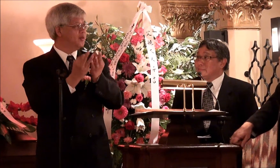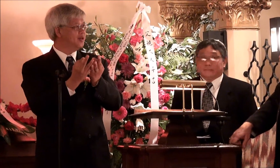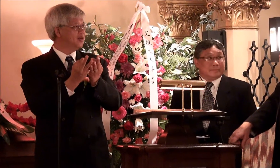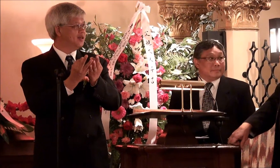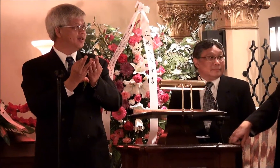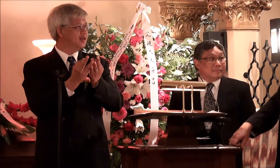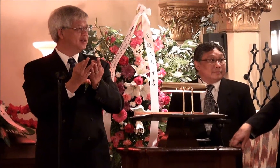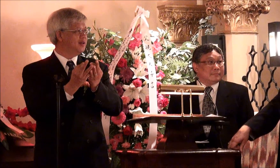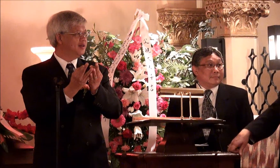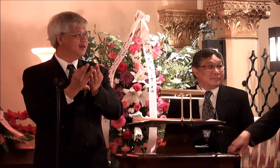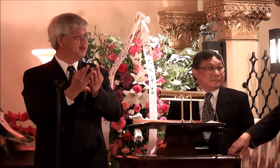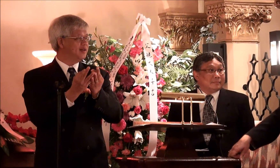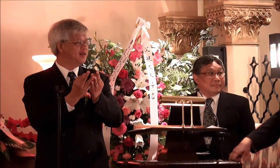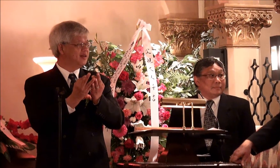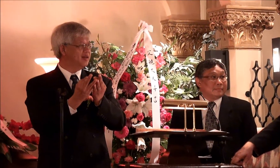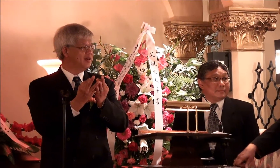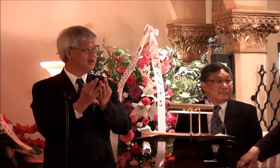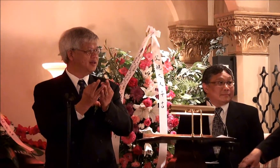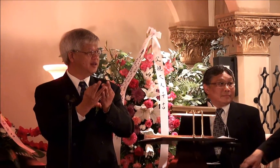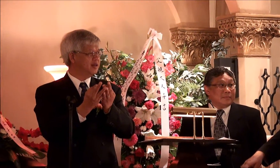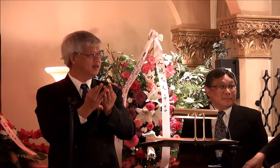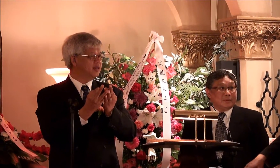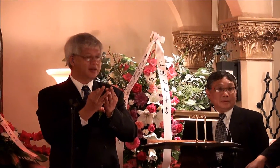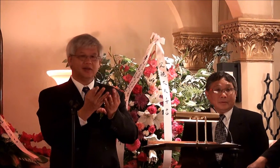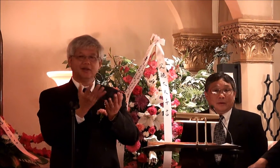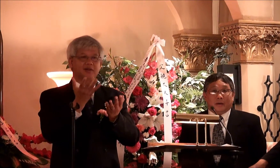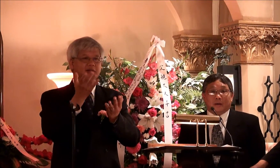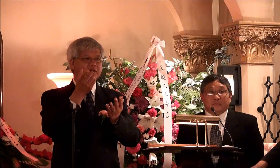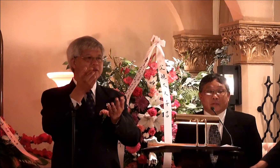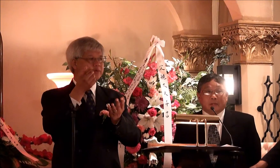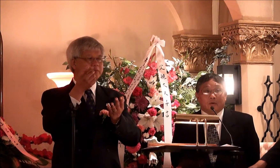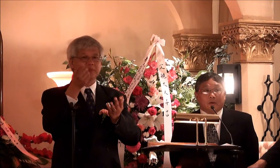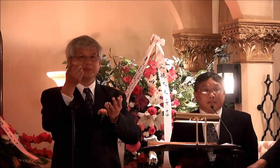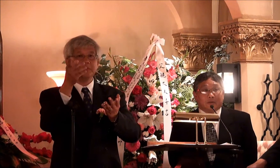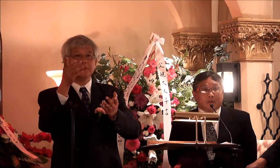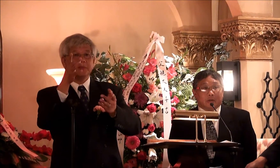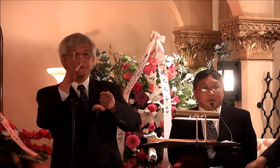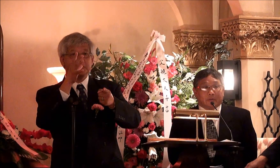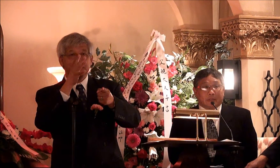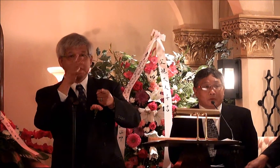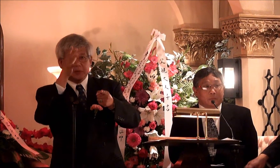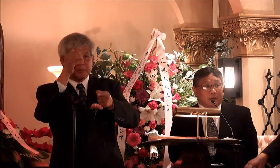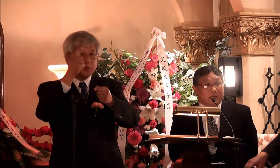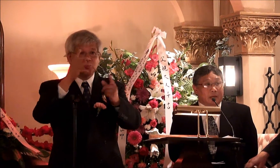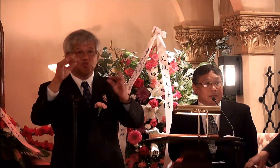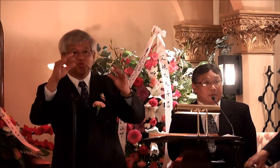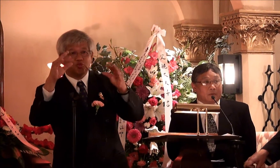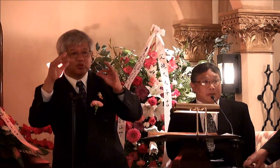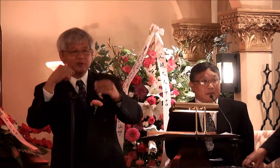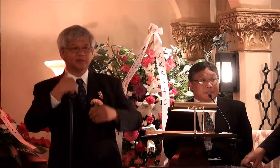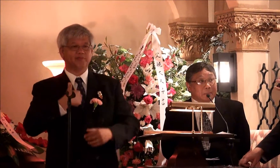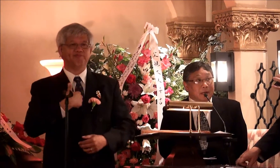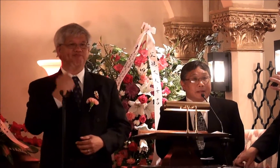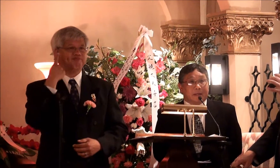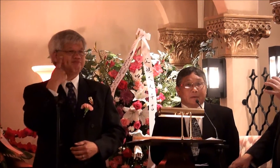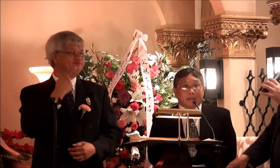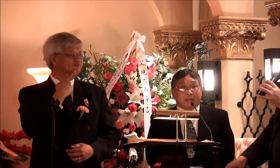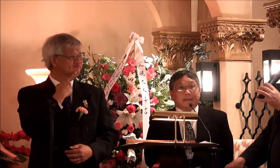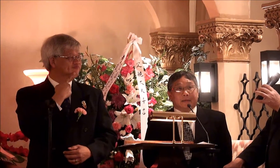I grew up what you would call in a silent family. 或者我個成長嘅過程裏邊咧，喺一個嘅靜默嘅一個嘅家庭。